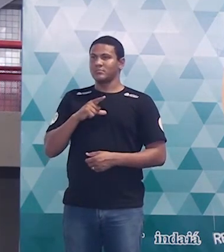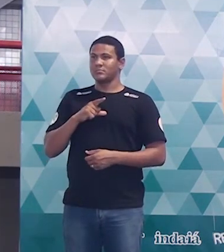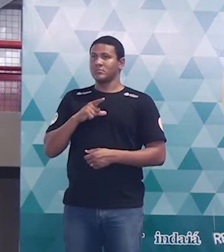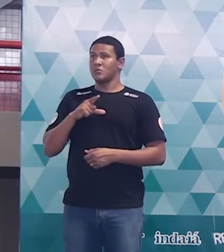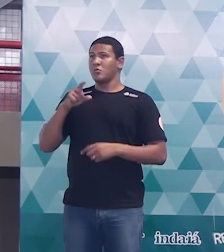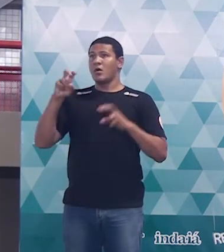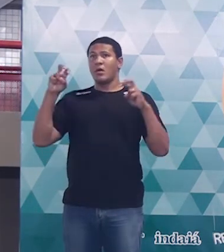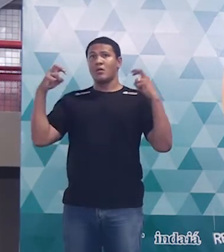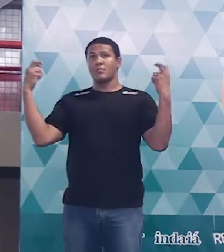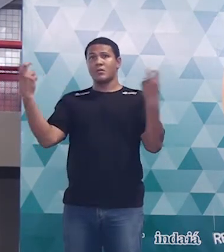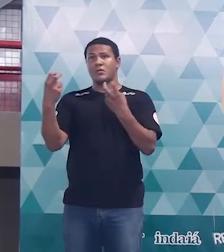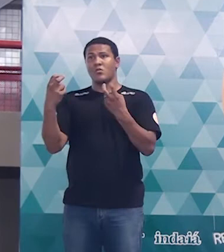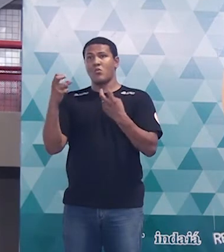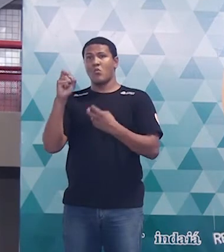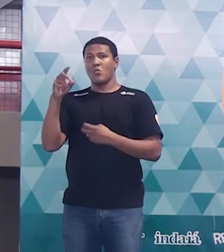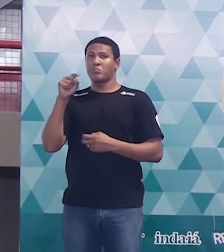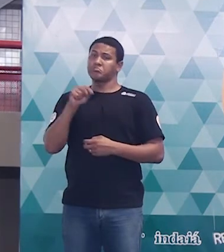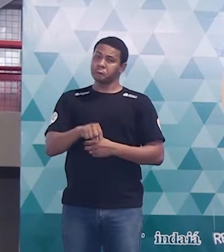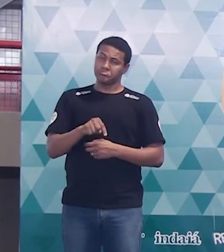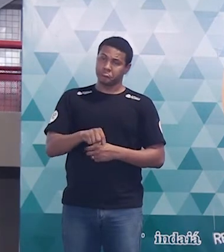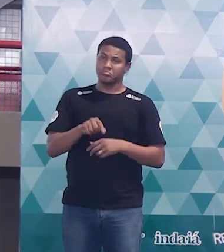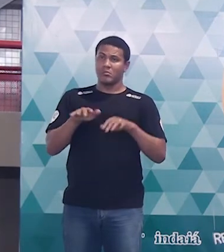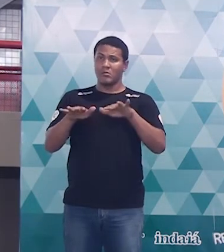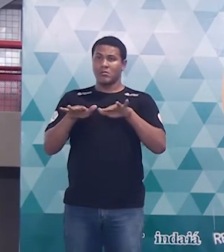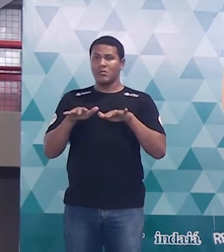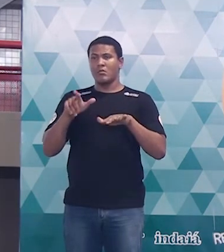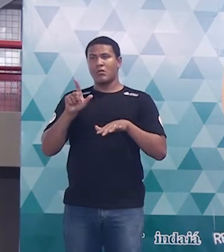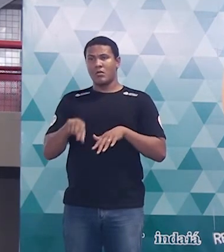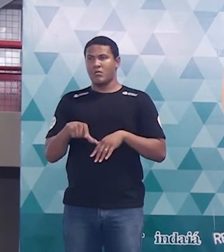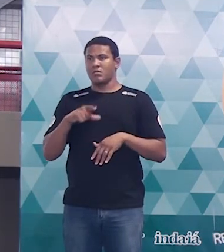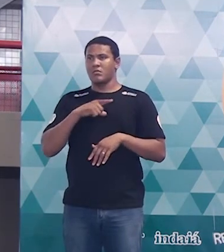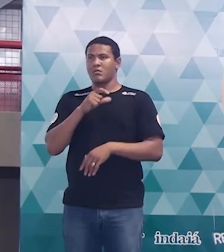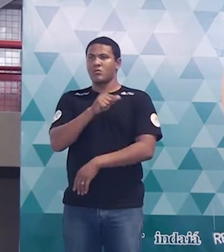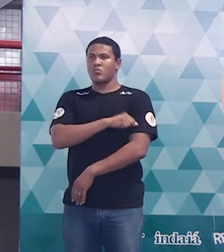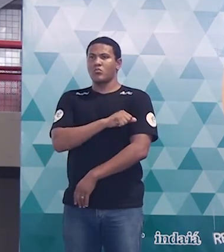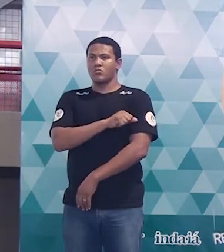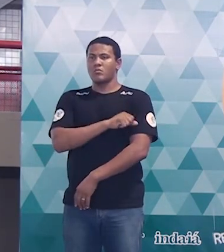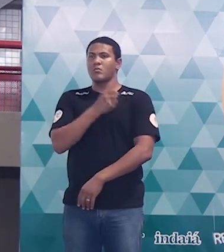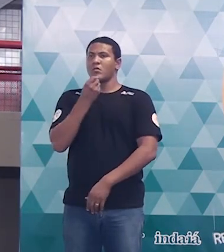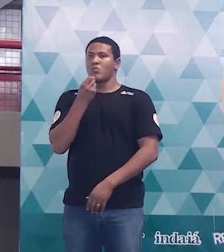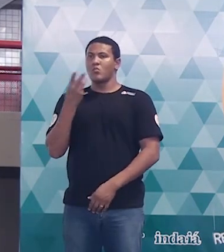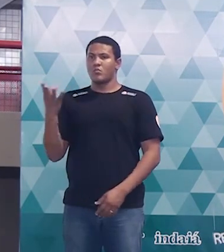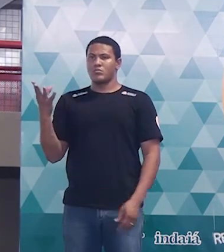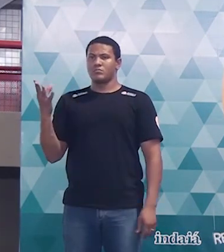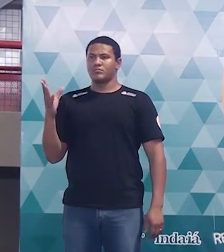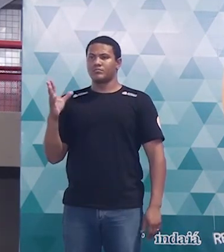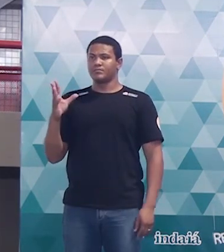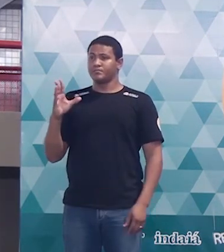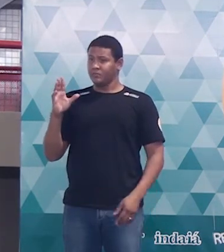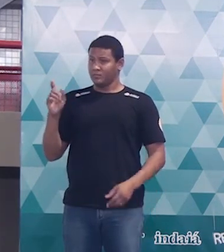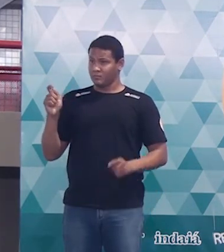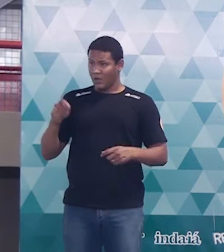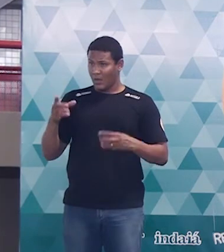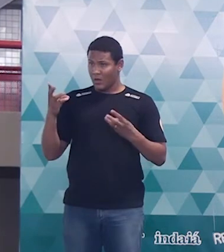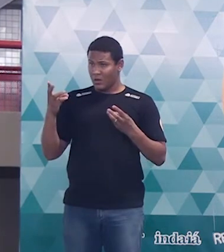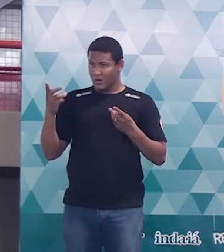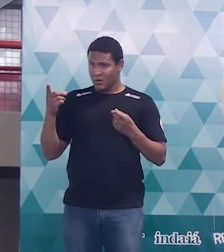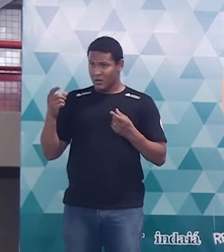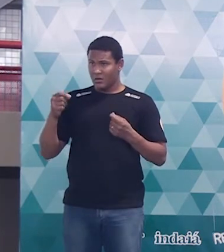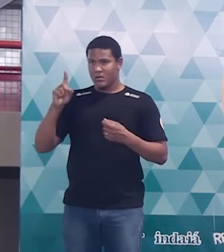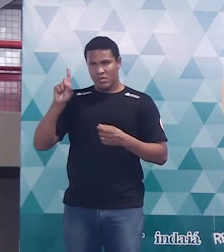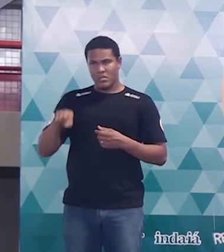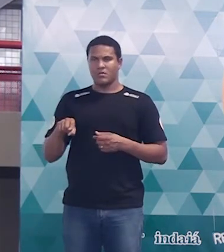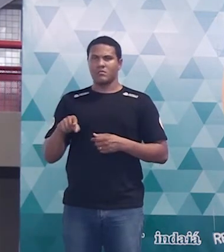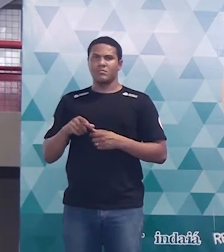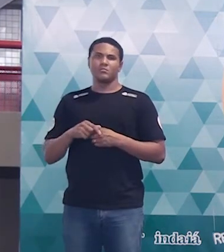quadra, é uma grandeza. Número de alunos. Tudo que se pode contar é uma